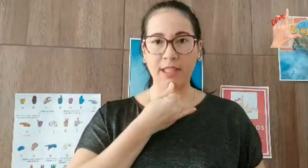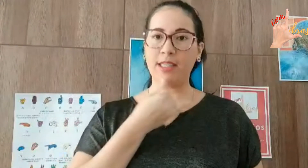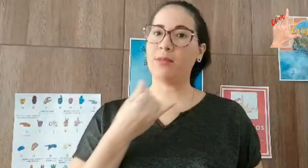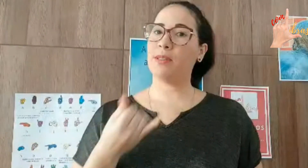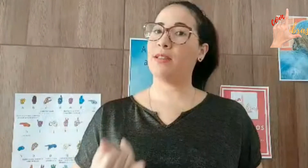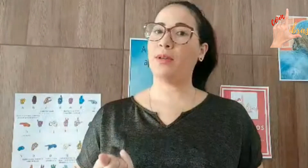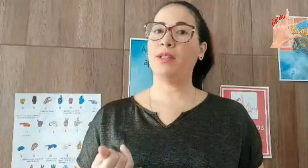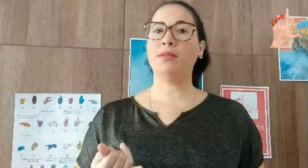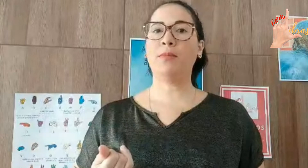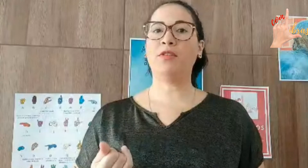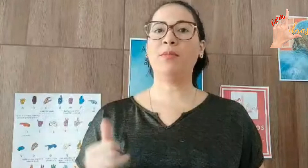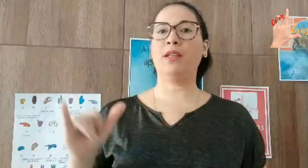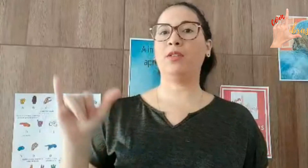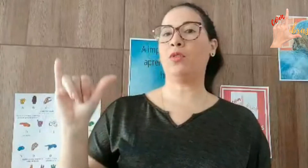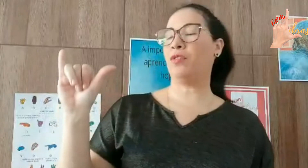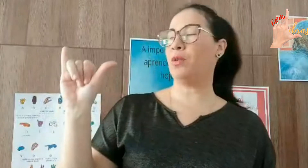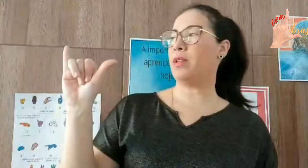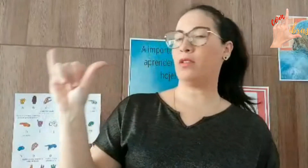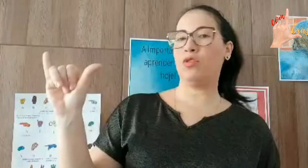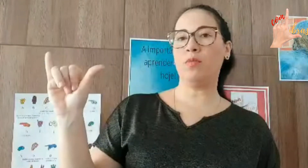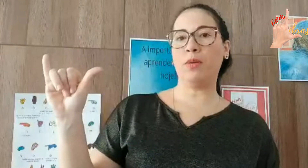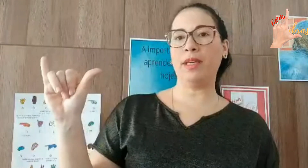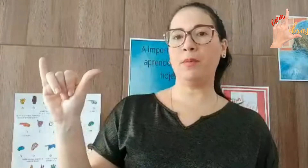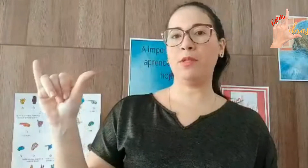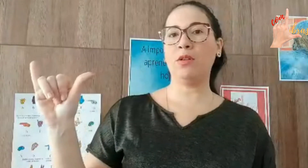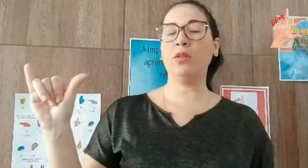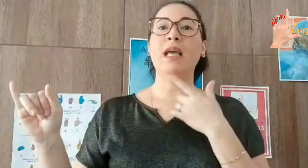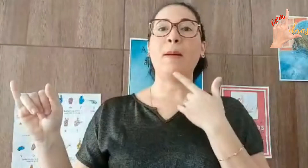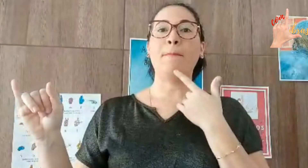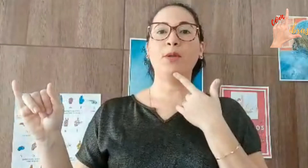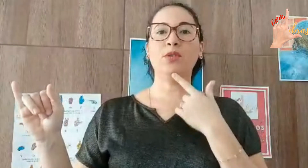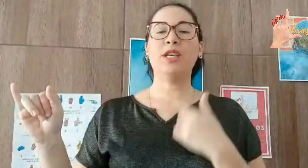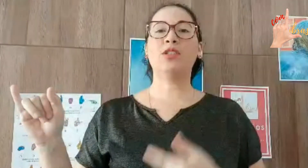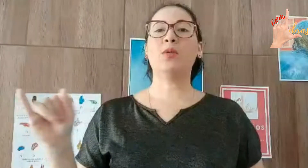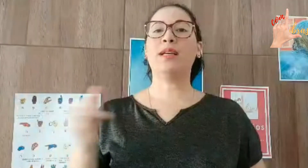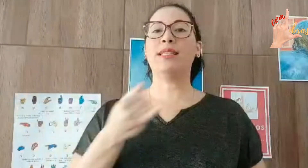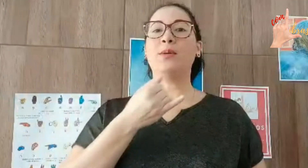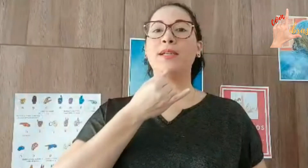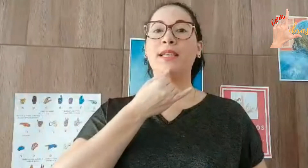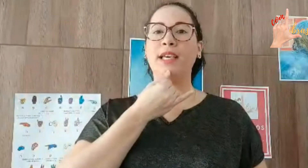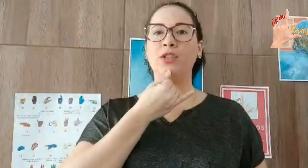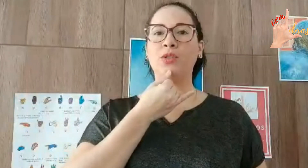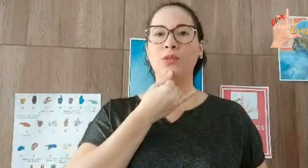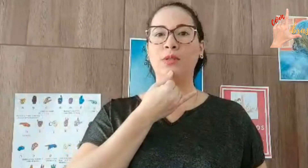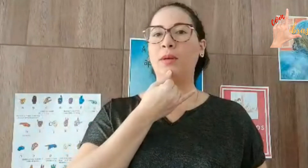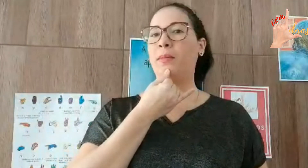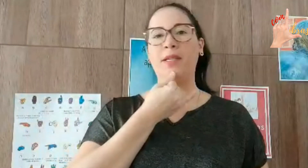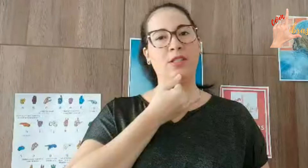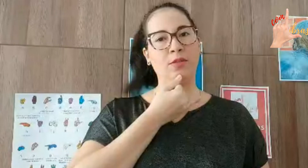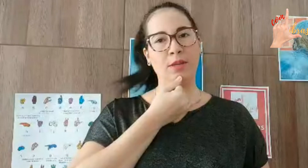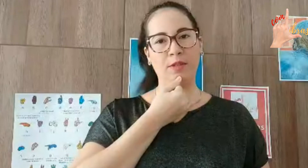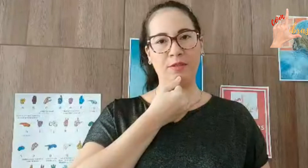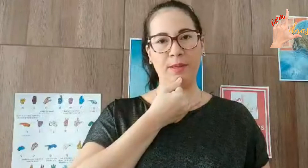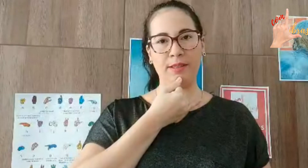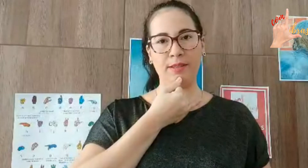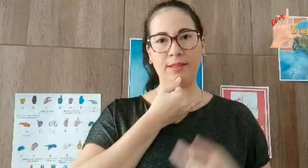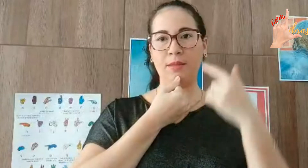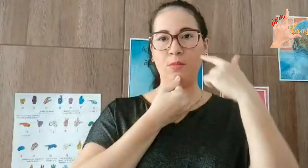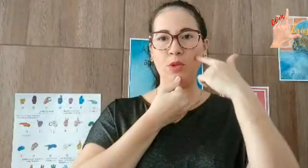Esse é um sinal que não tem movimento. Configuração de mão em Y, ponto de articulação queixo, mas não tem movimento. Tem muito